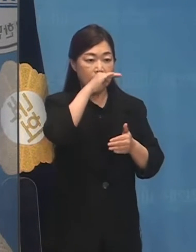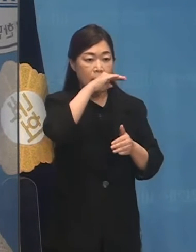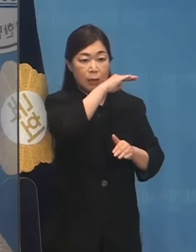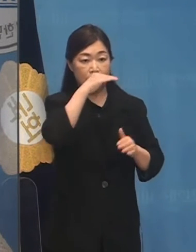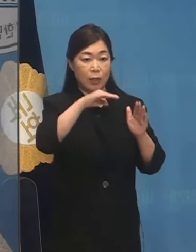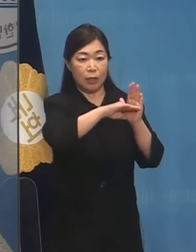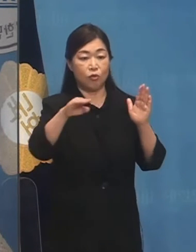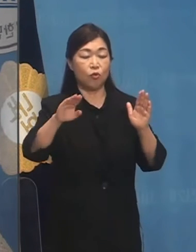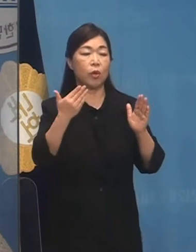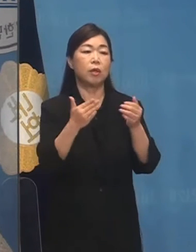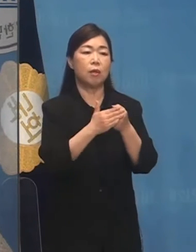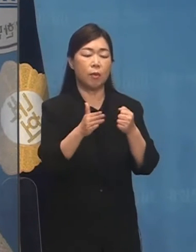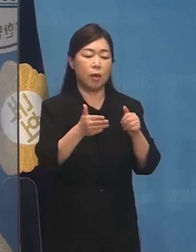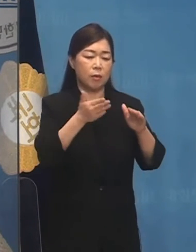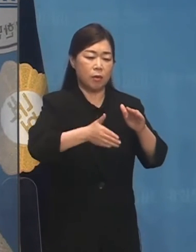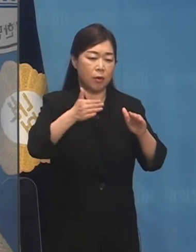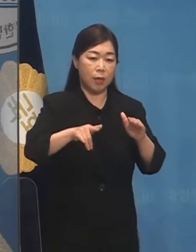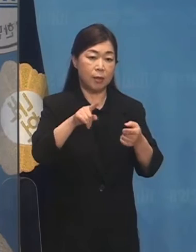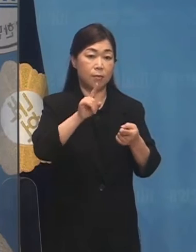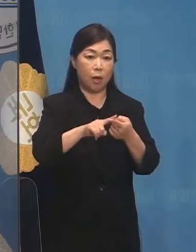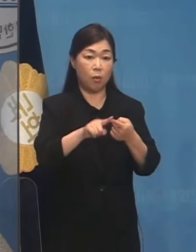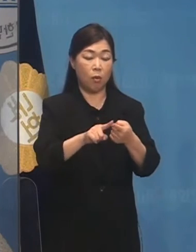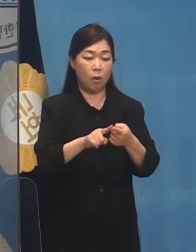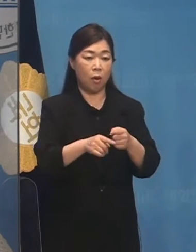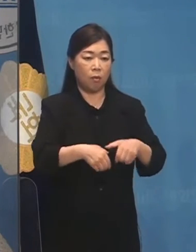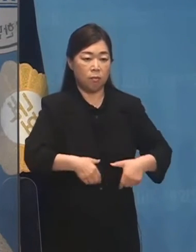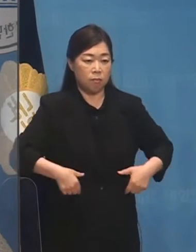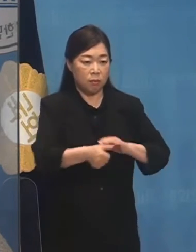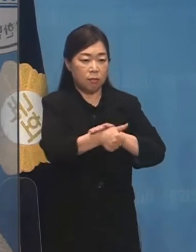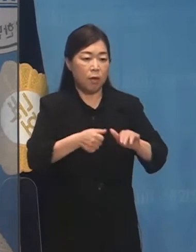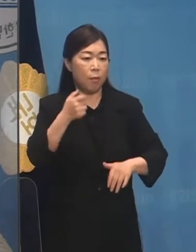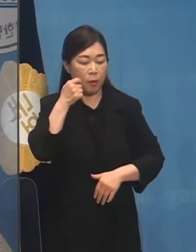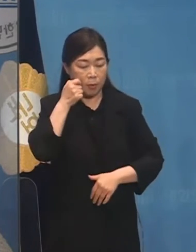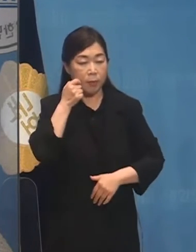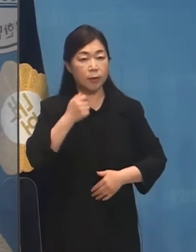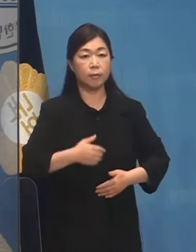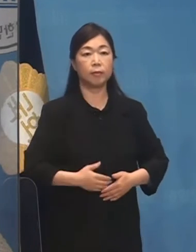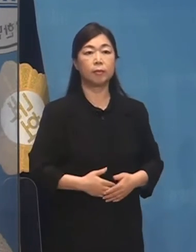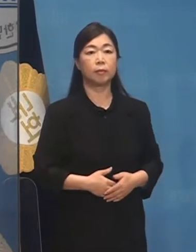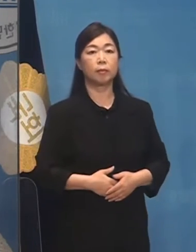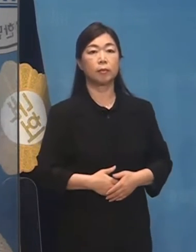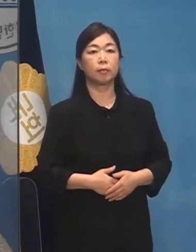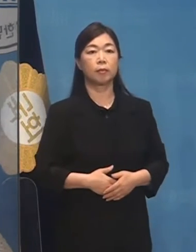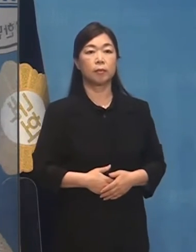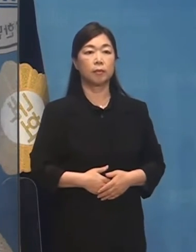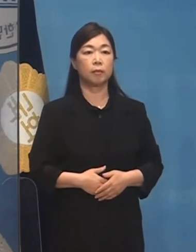때문에 결코 이대로 넘어갈 수 없다는 말씀을 다시 드리겠습니다.